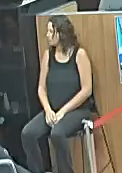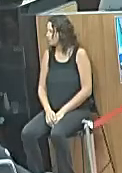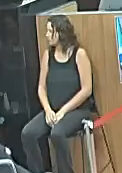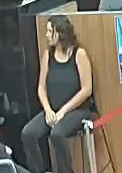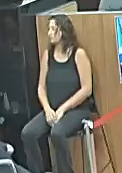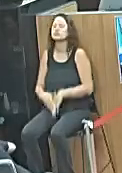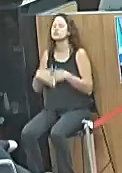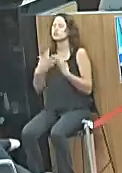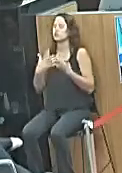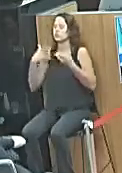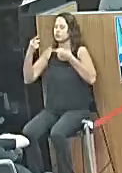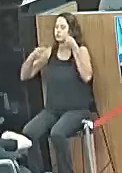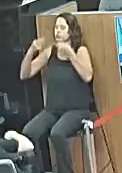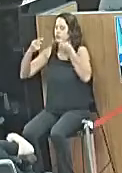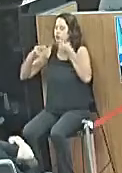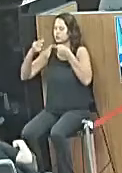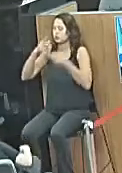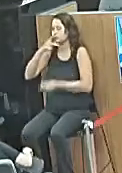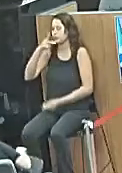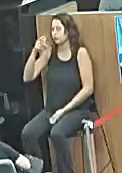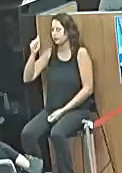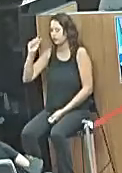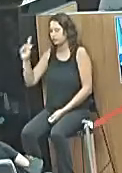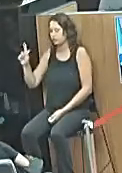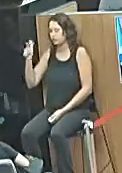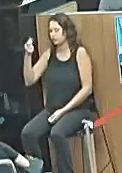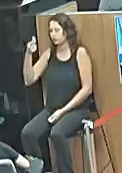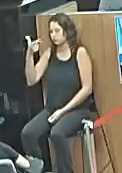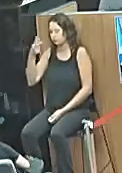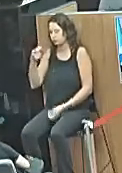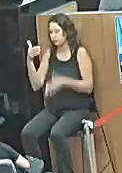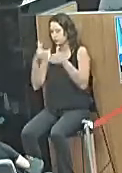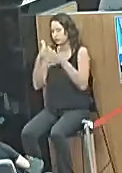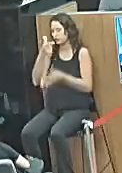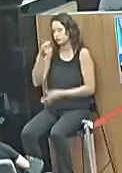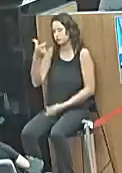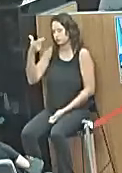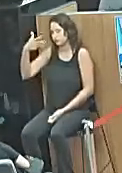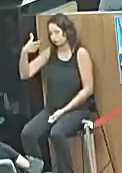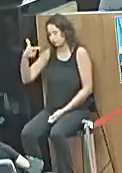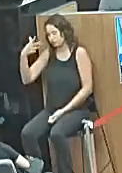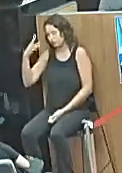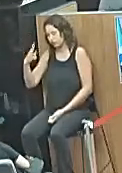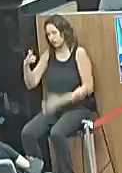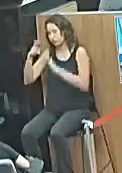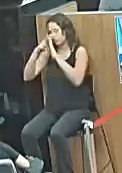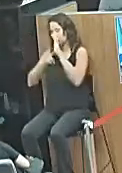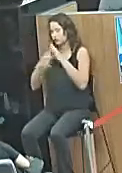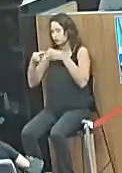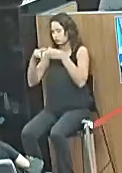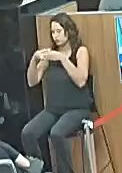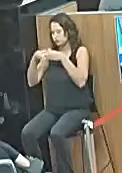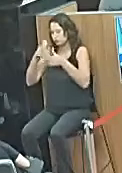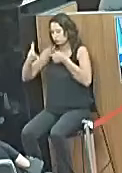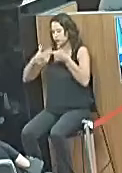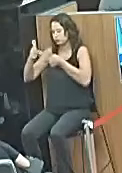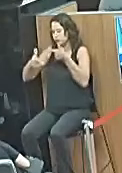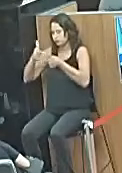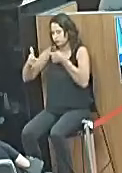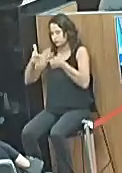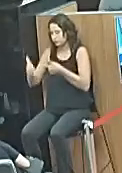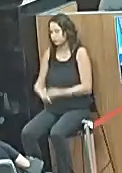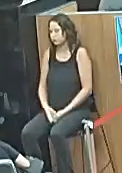são participativa do ppg 2020 e 2023 relatório dos grupos de trabalho